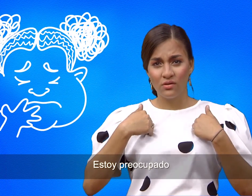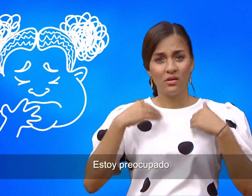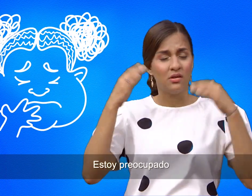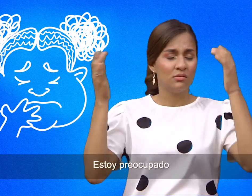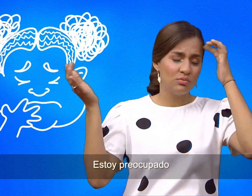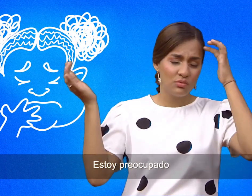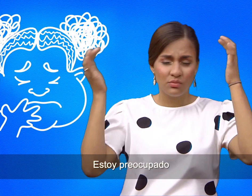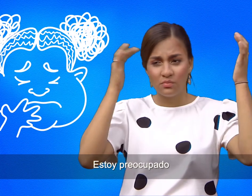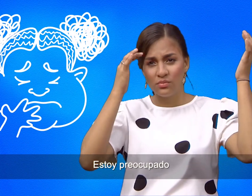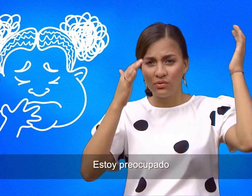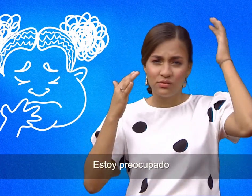Estoy preocupado.